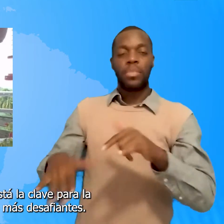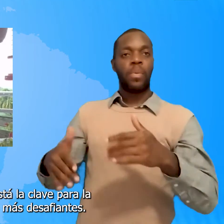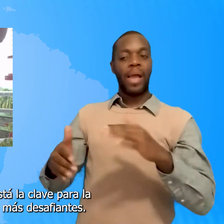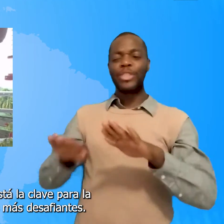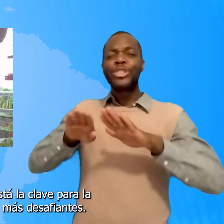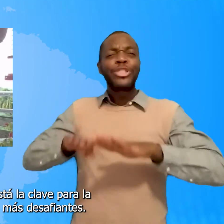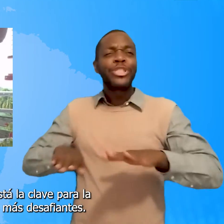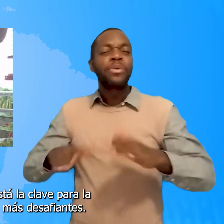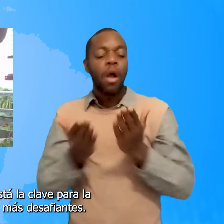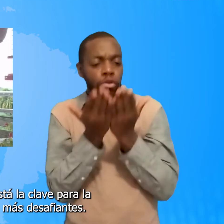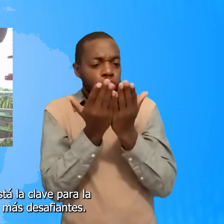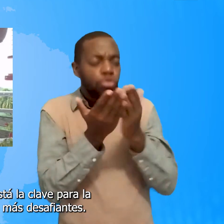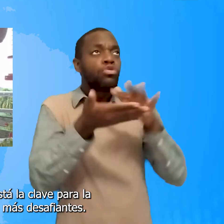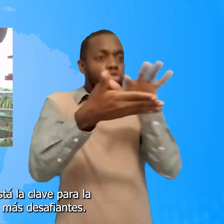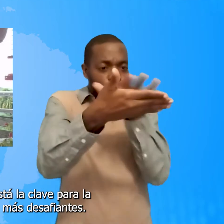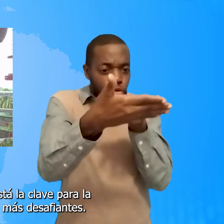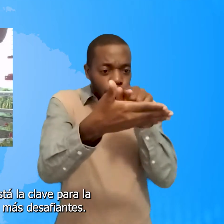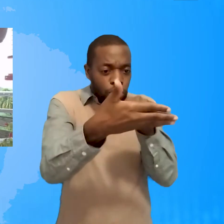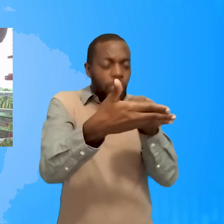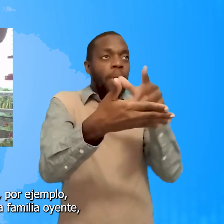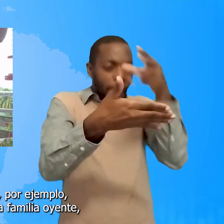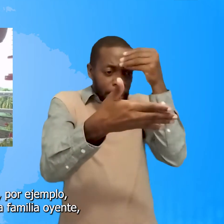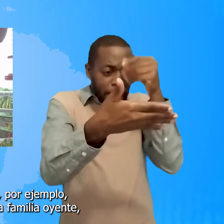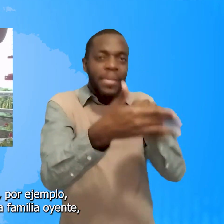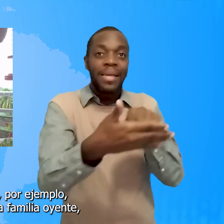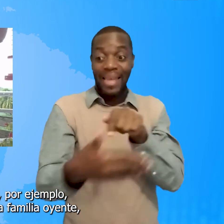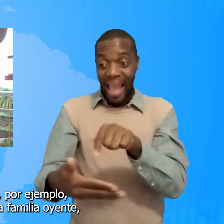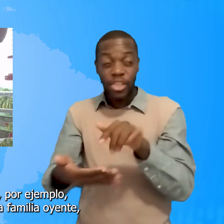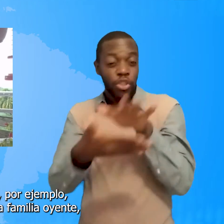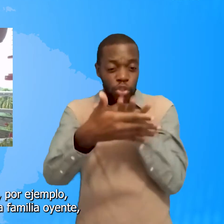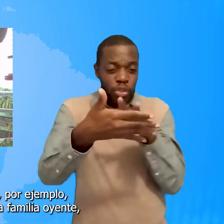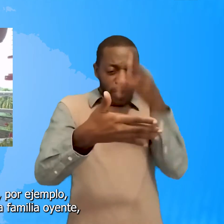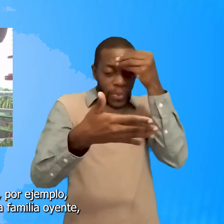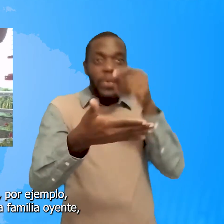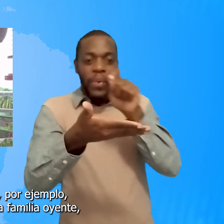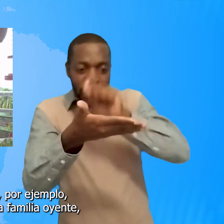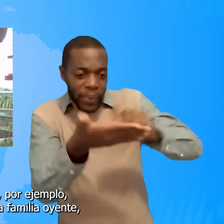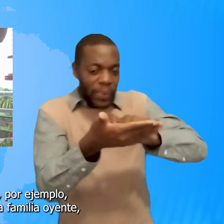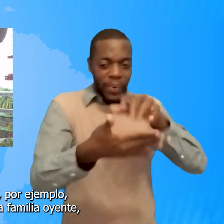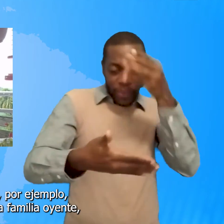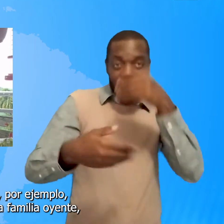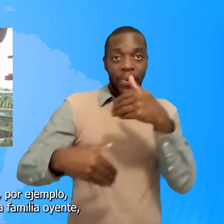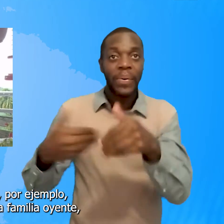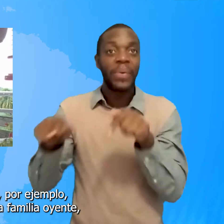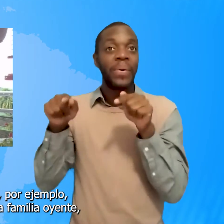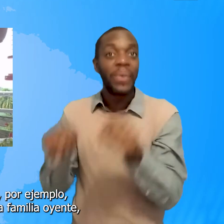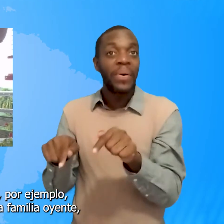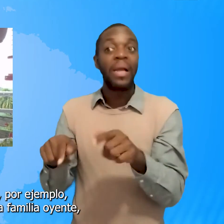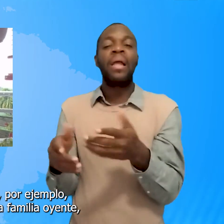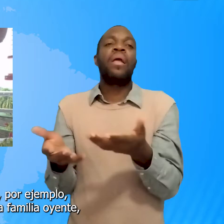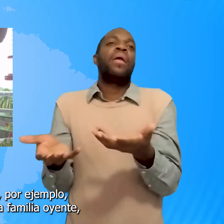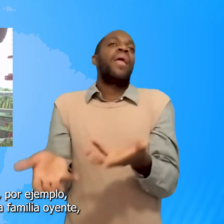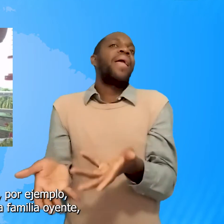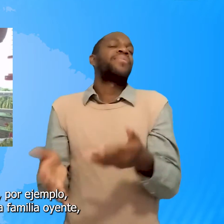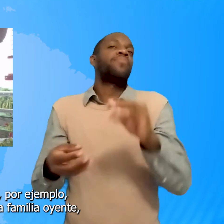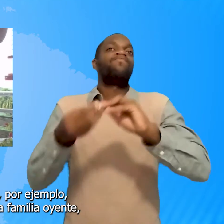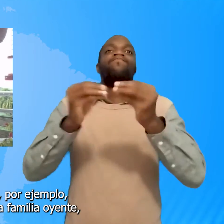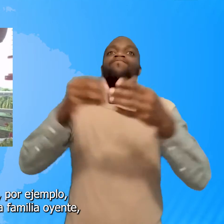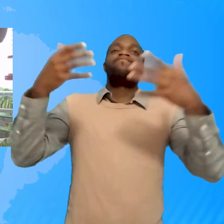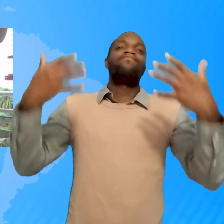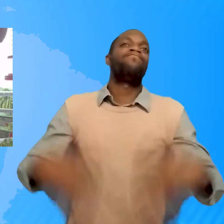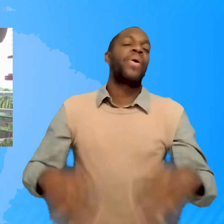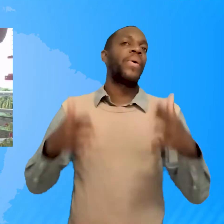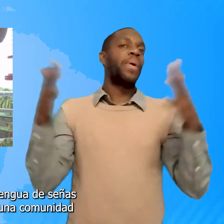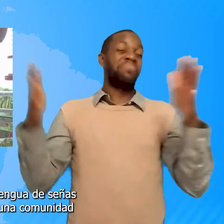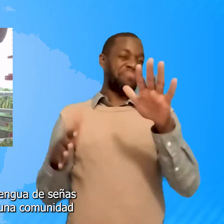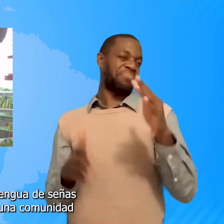inclusión, son los más desafiantes. Un niño sordo, por ejemplo, que nace en una familia